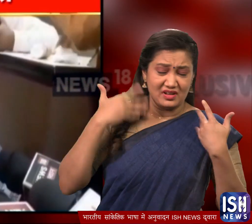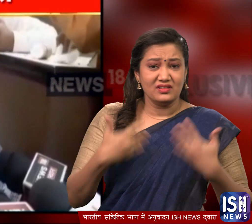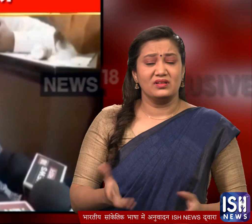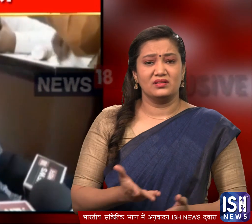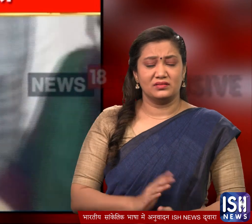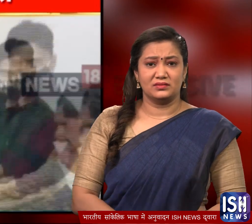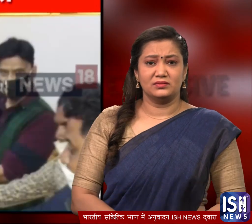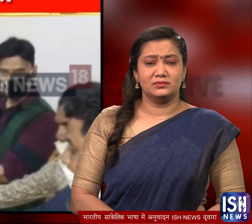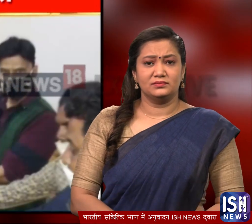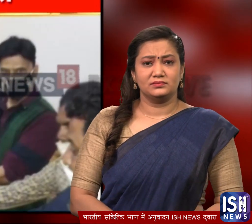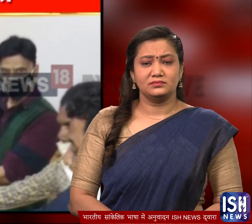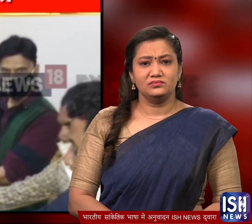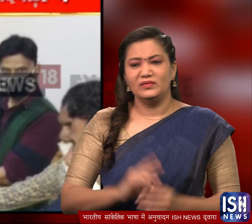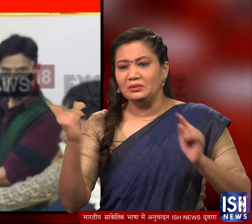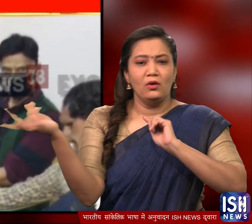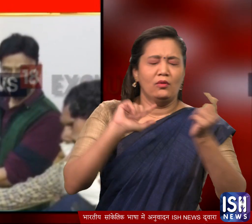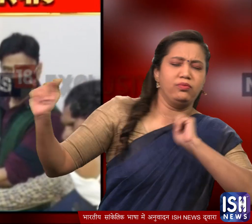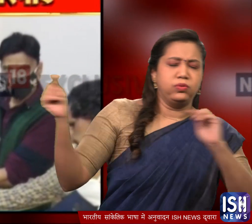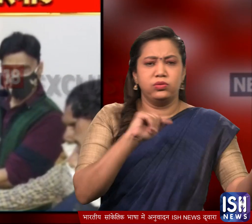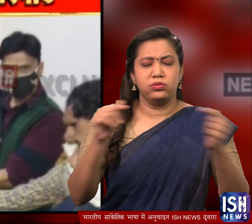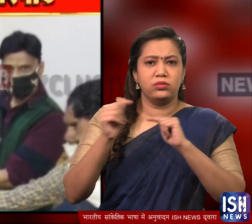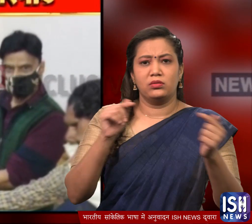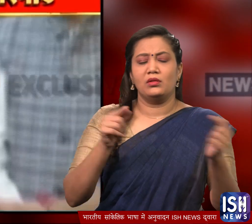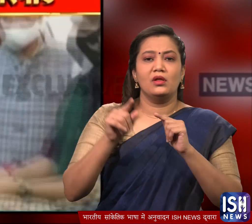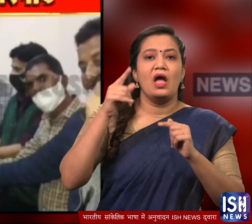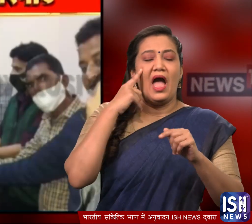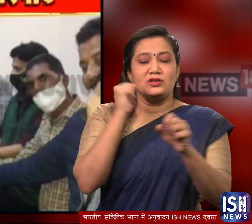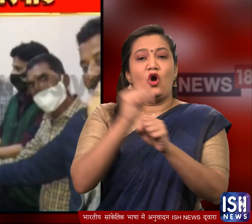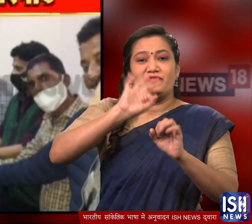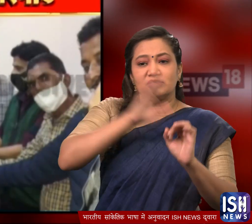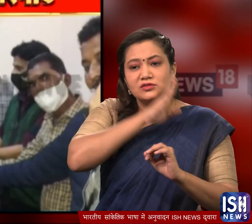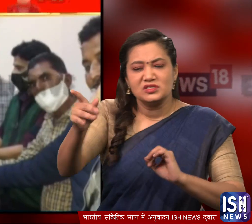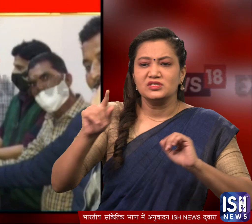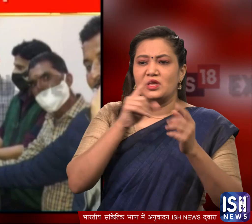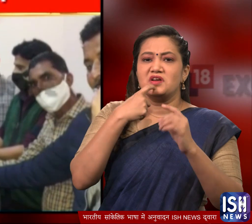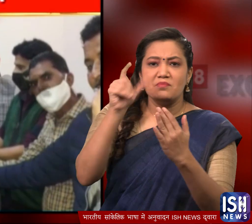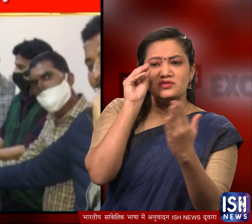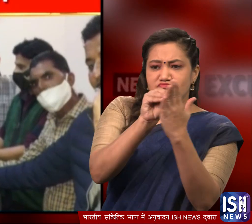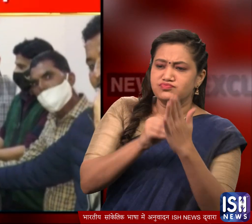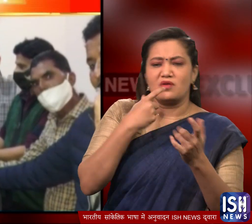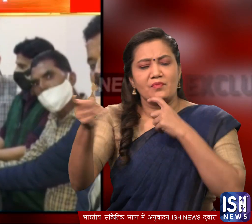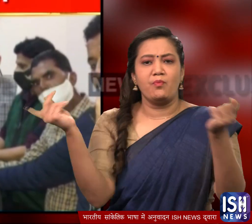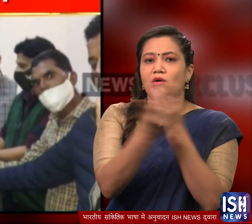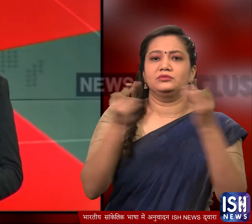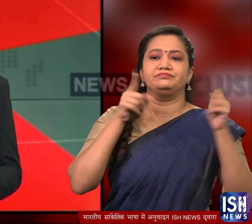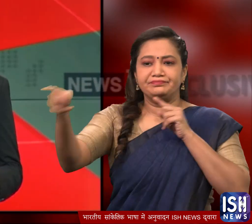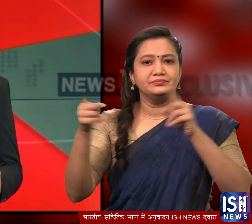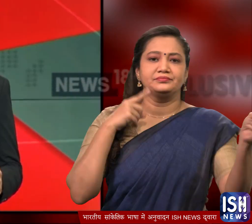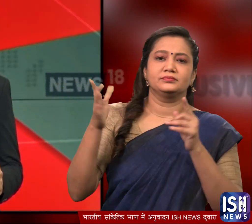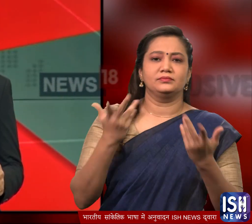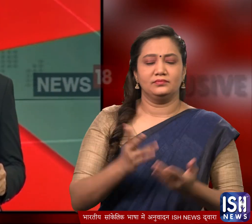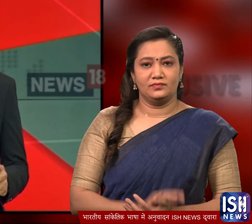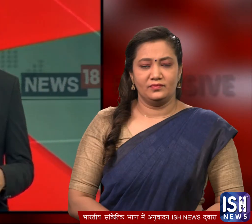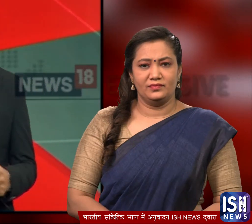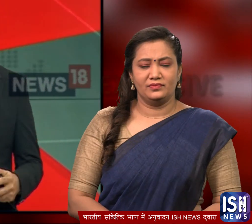थप्पड़ मारा। इस हंगामे के बाद दोनों ही तरफ के पार्षद आईजी दफ्तर पहुंच गए और एक दूसरे के खिलाफ कार्रवाई की मांग की। सौभाग्य की